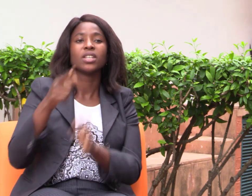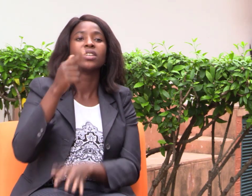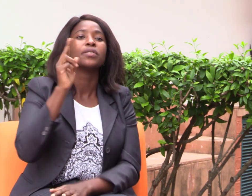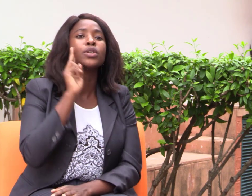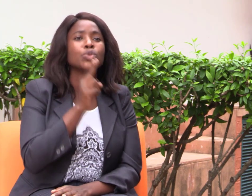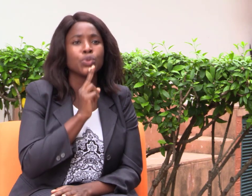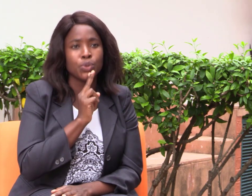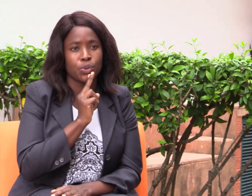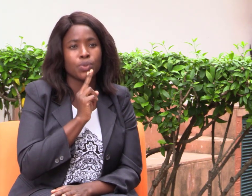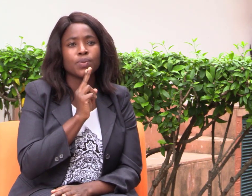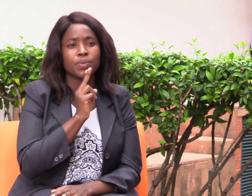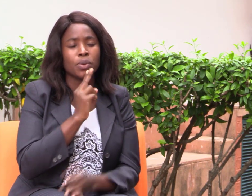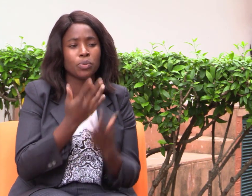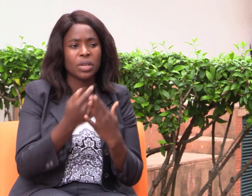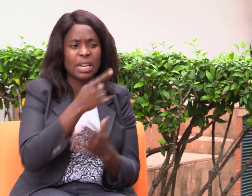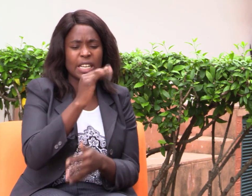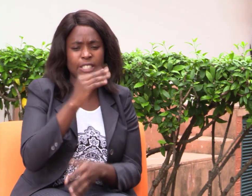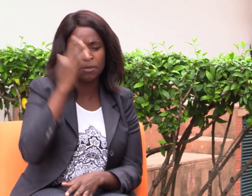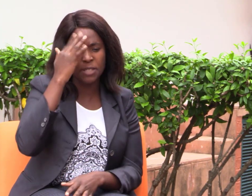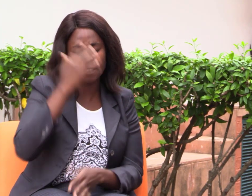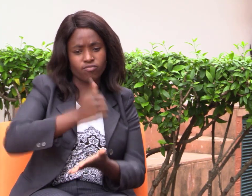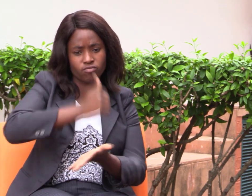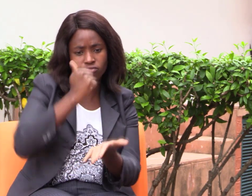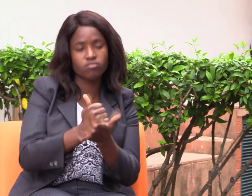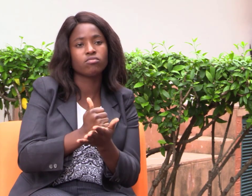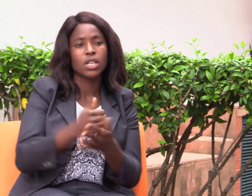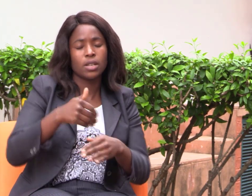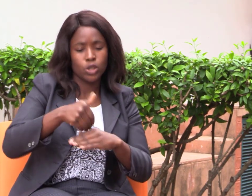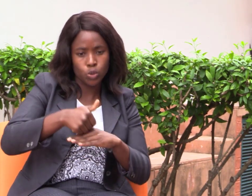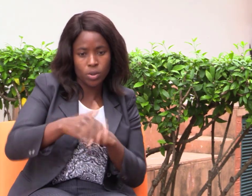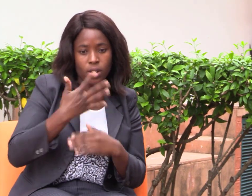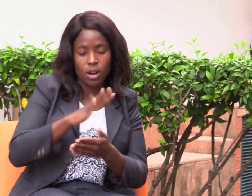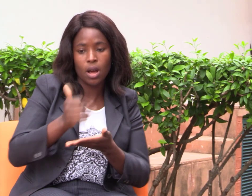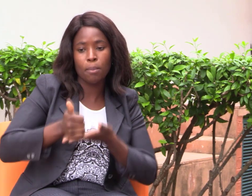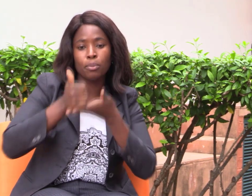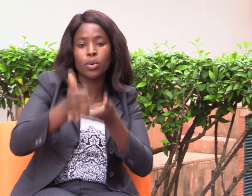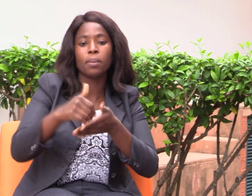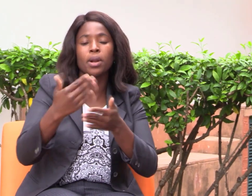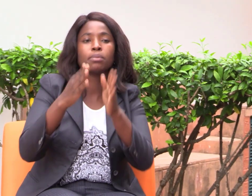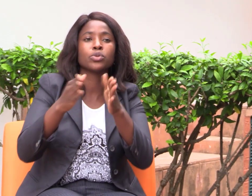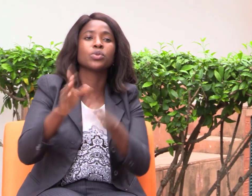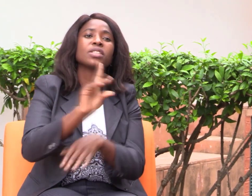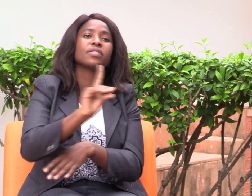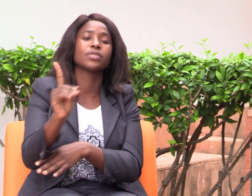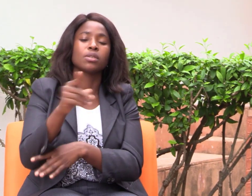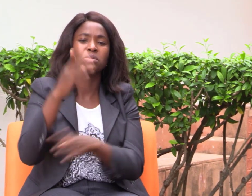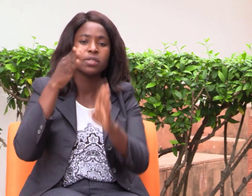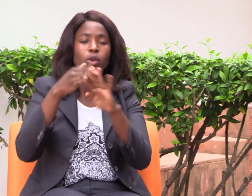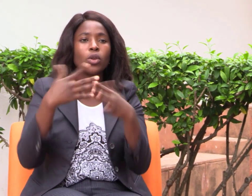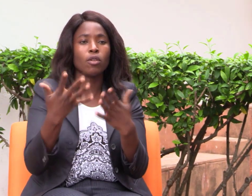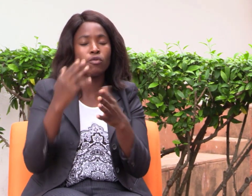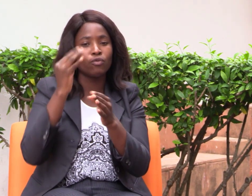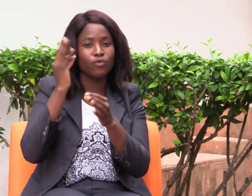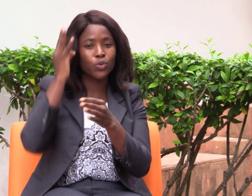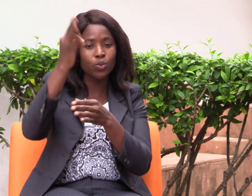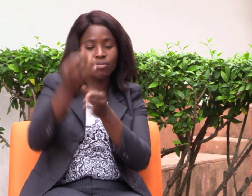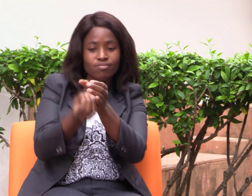falar disso e isso foi na TV Surdo. Prontos, com este apoio para pessoas com